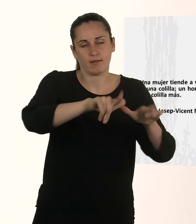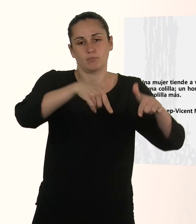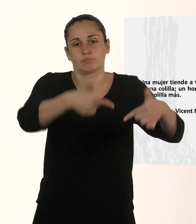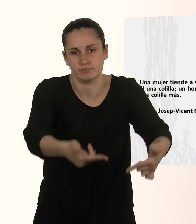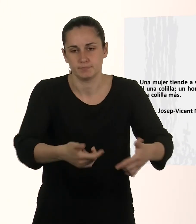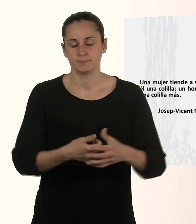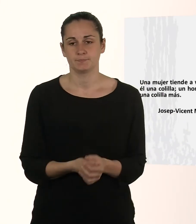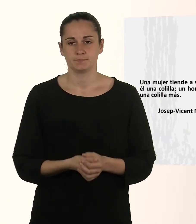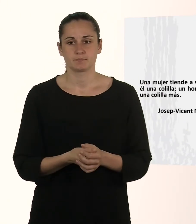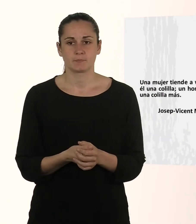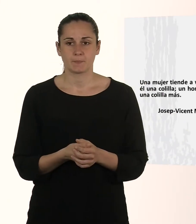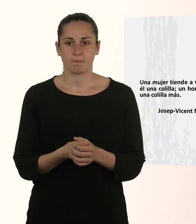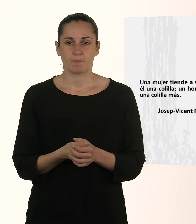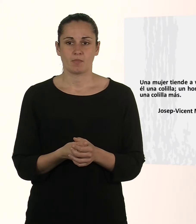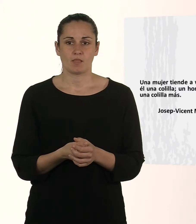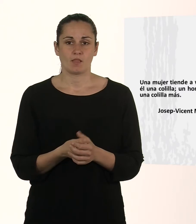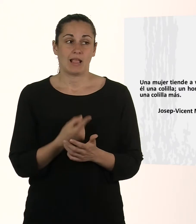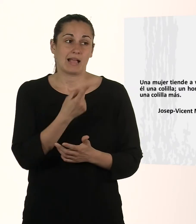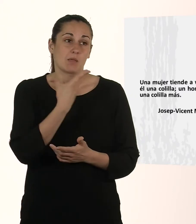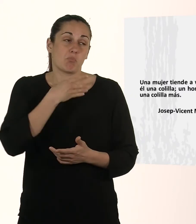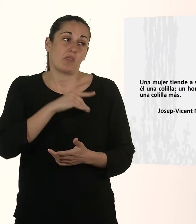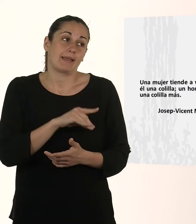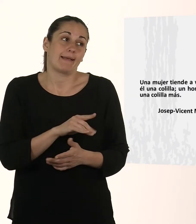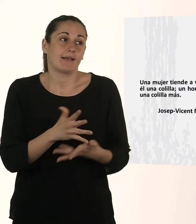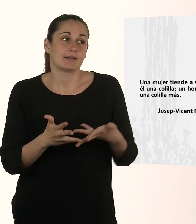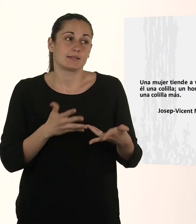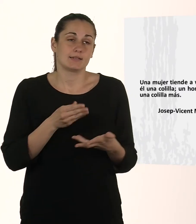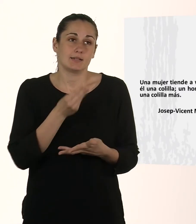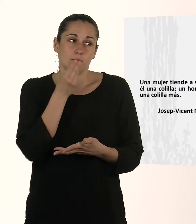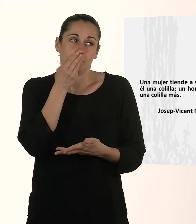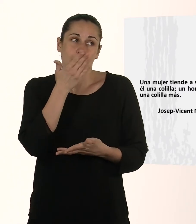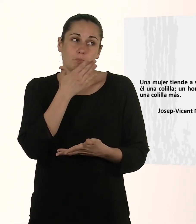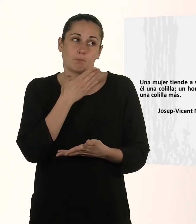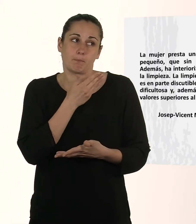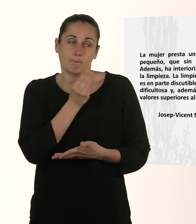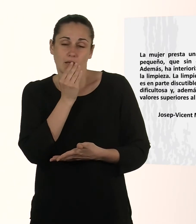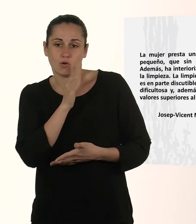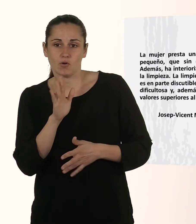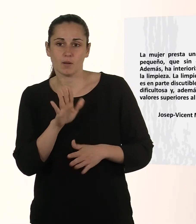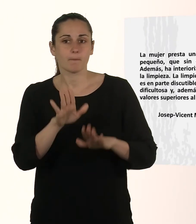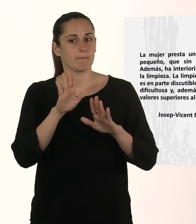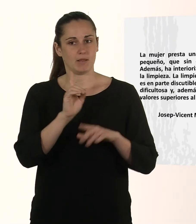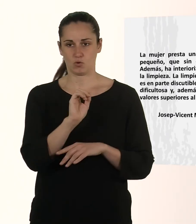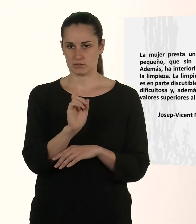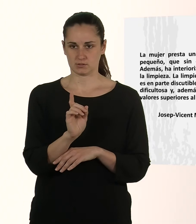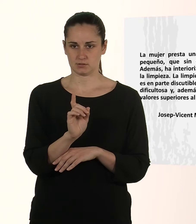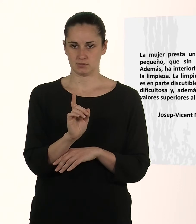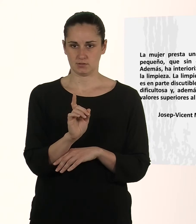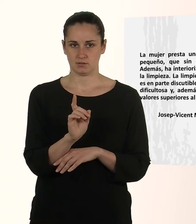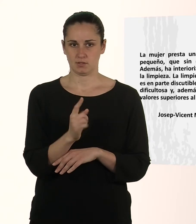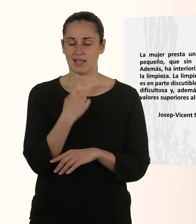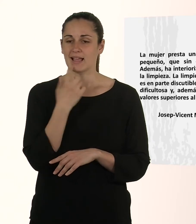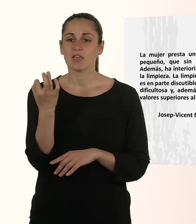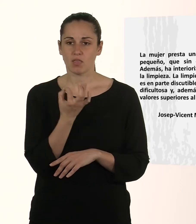hecho una elaboración un poco más benévola con las mujeres, pero no es así. Nos dice, bueno, en